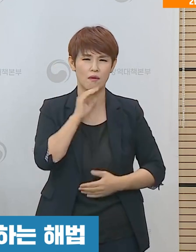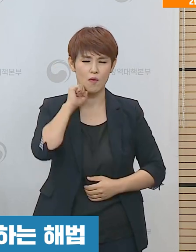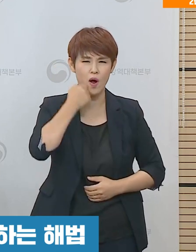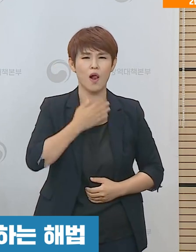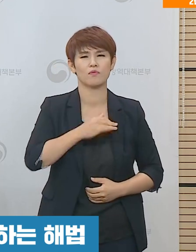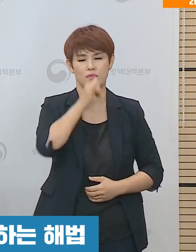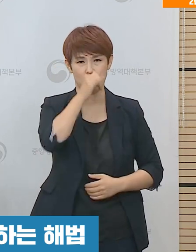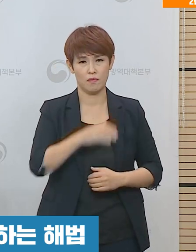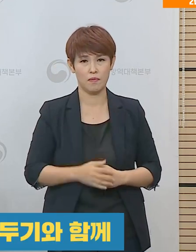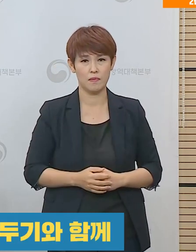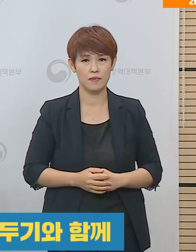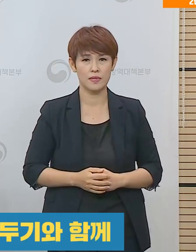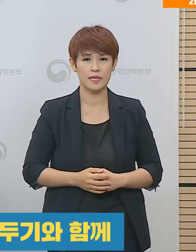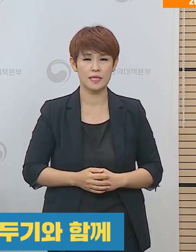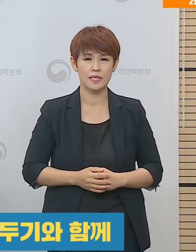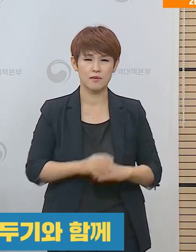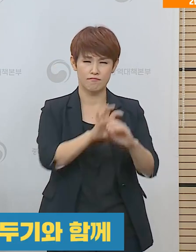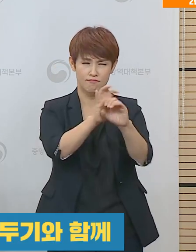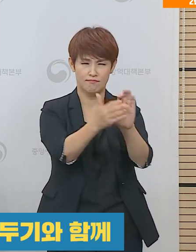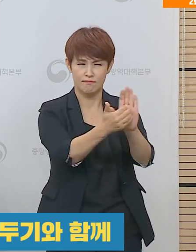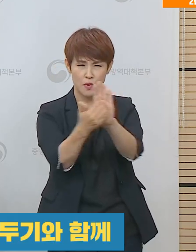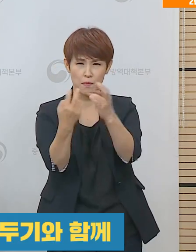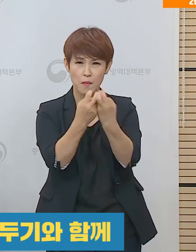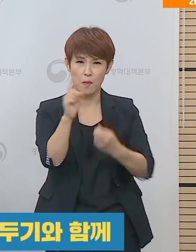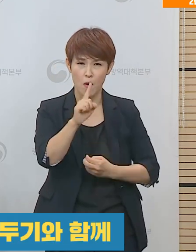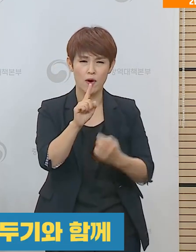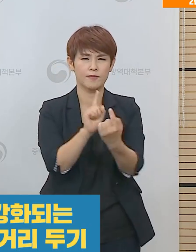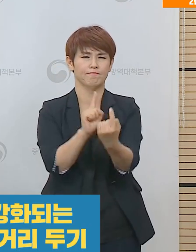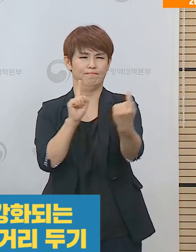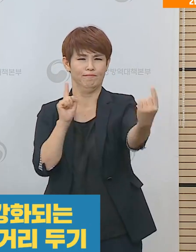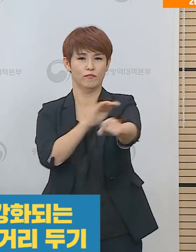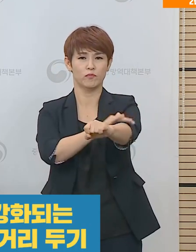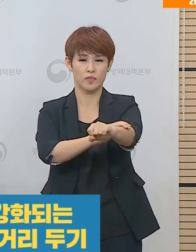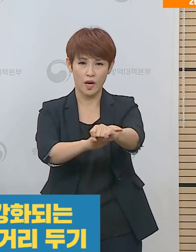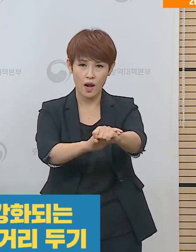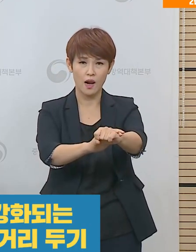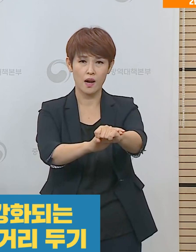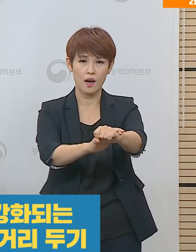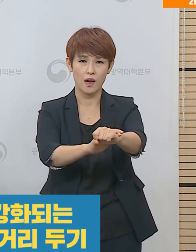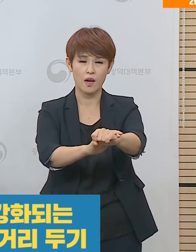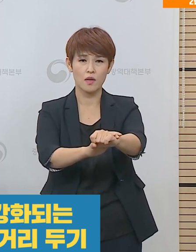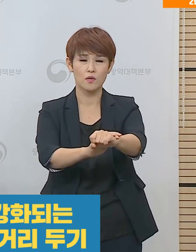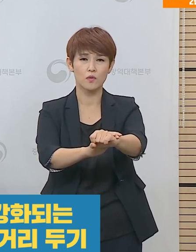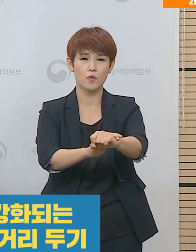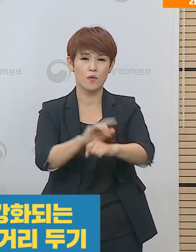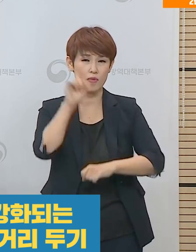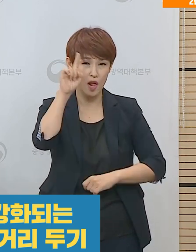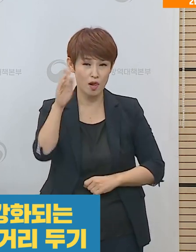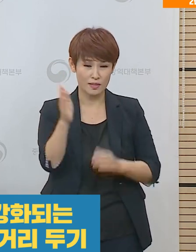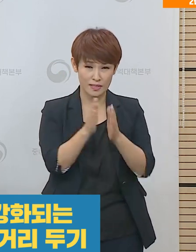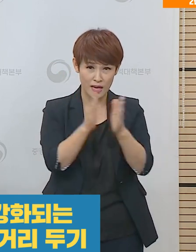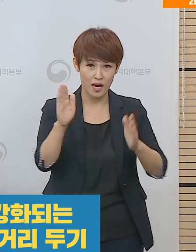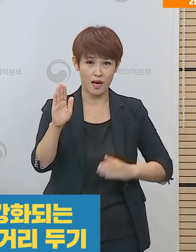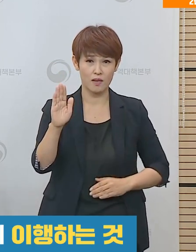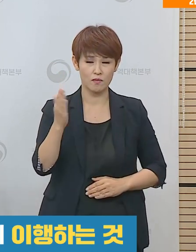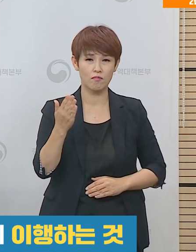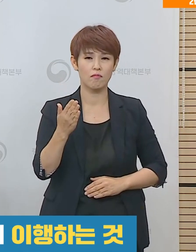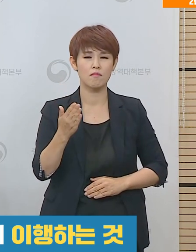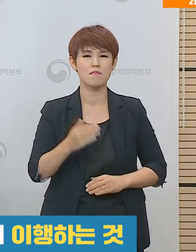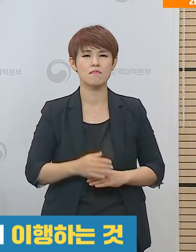극복하는 해법은 현재의 거리 두기 그리고 내일부터 더 강화되는 수도권의 거리